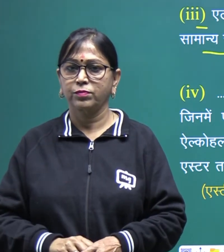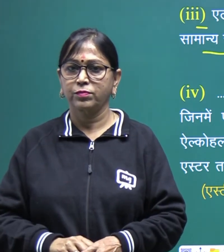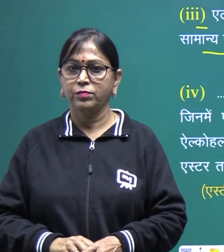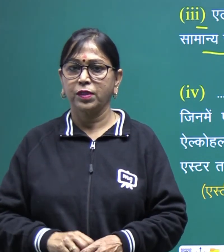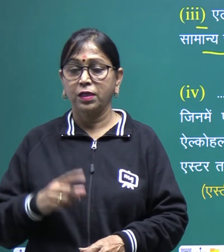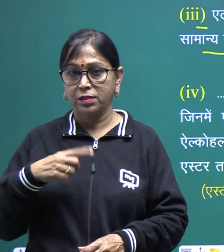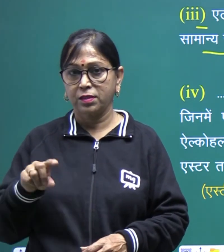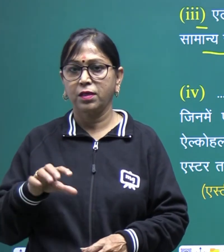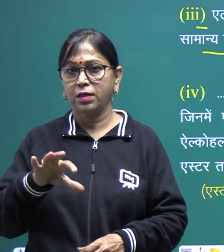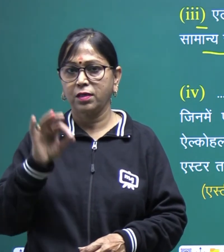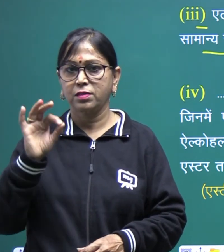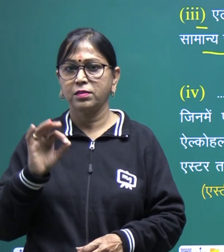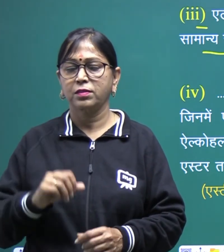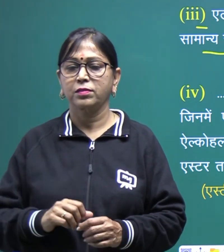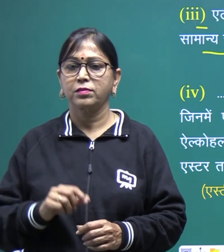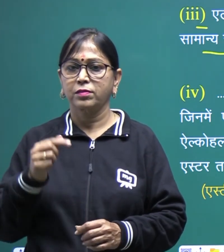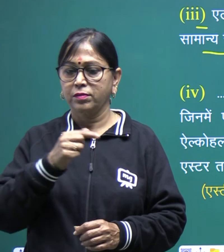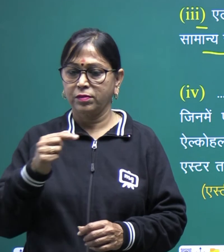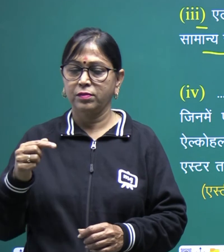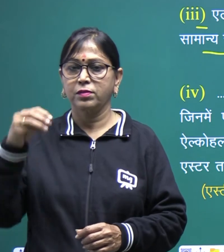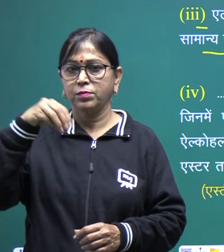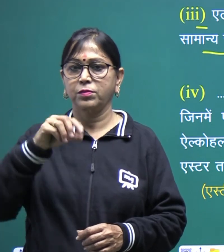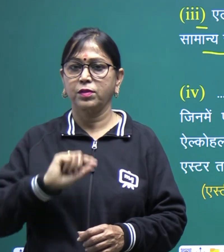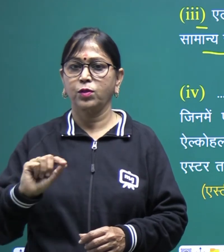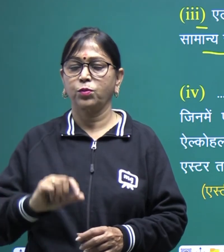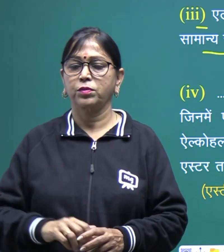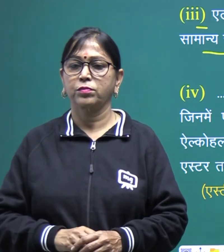सही ऑप्शन रिक्त स्थान में लिखेंगे।